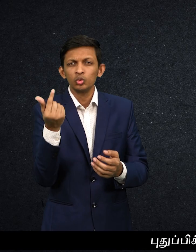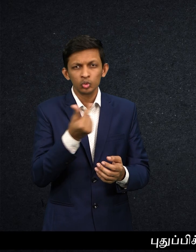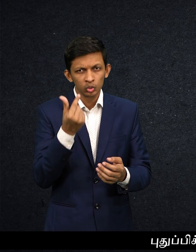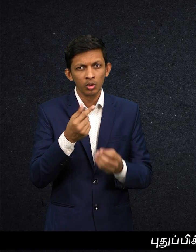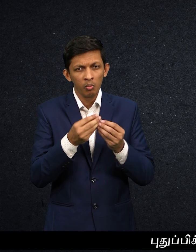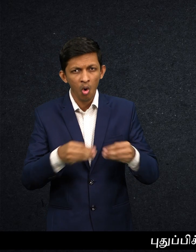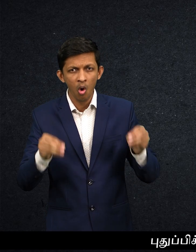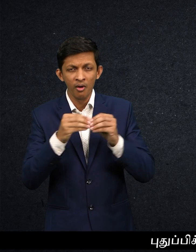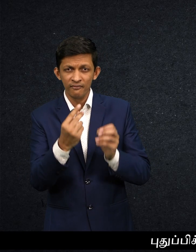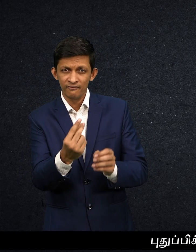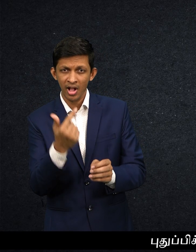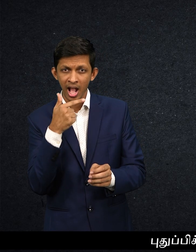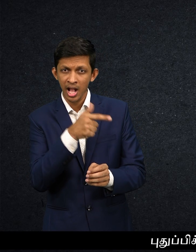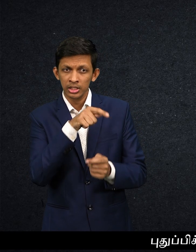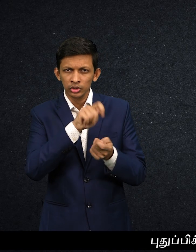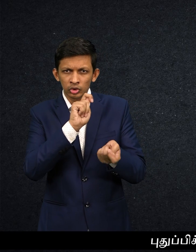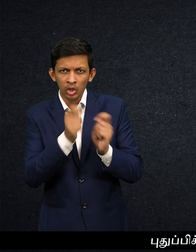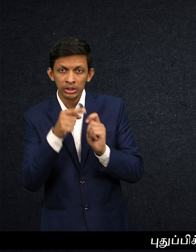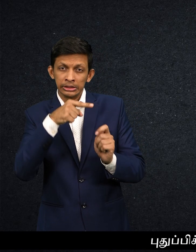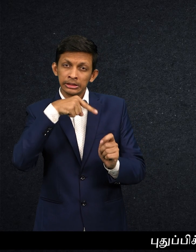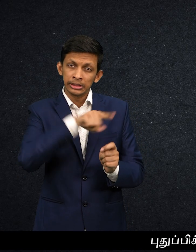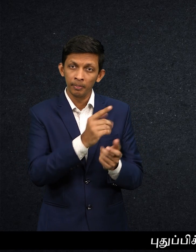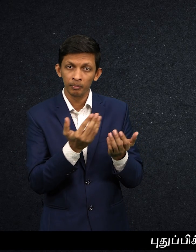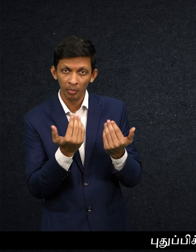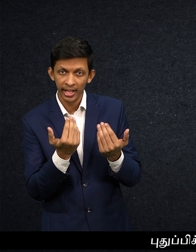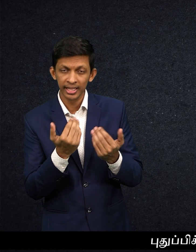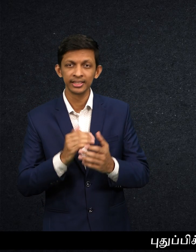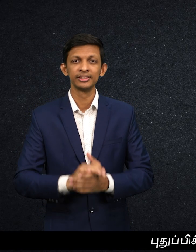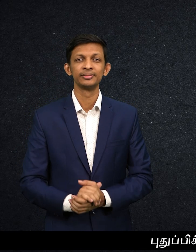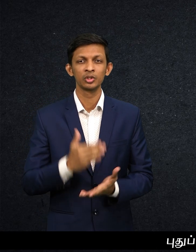புதுப்பிக்க முடியாத ஆற்றல் மூலமாகும்.